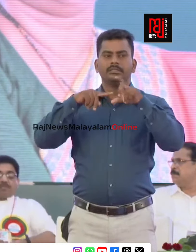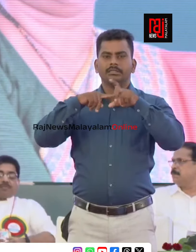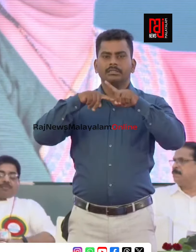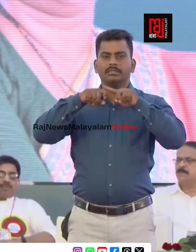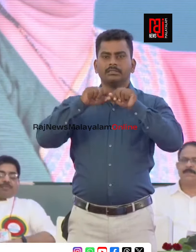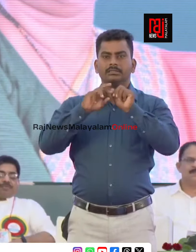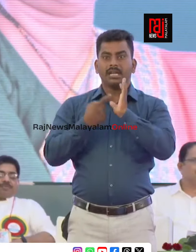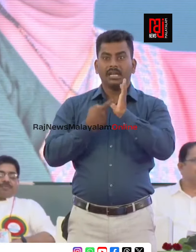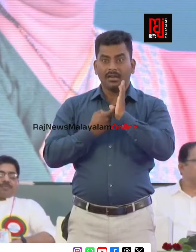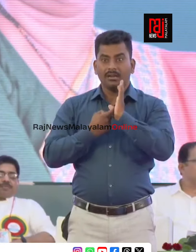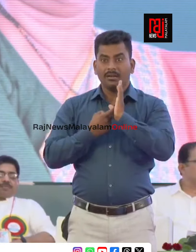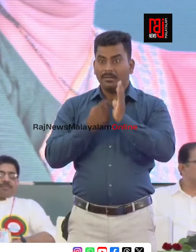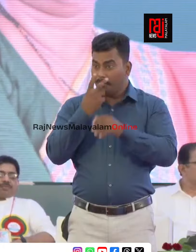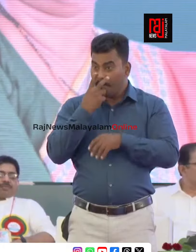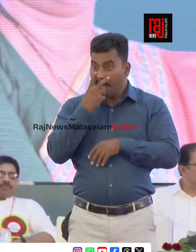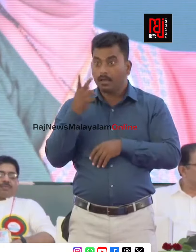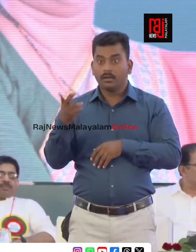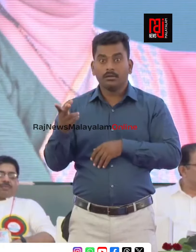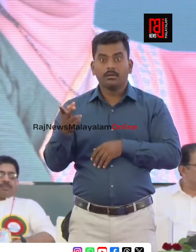ഇവരെല്ലാം